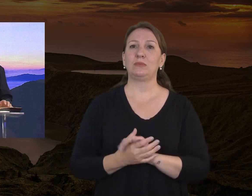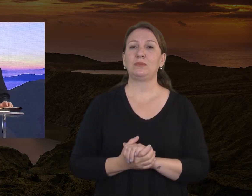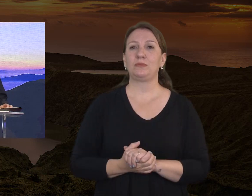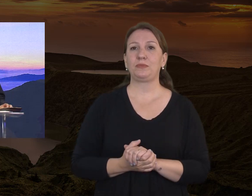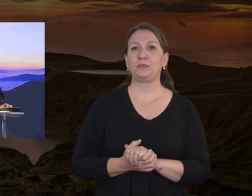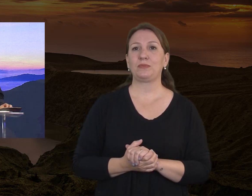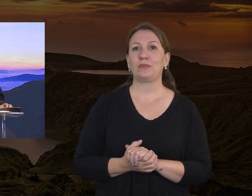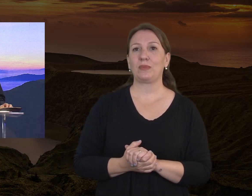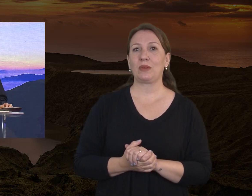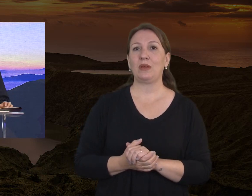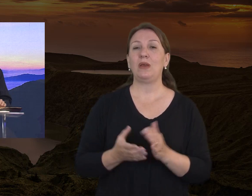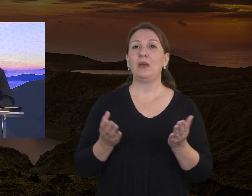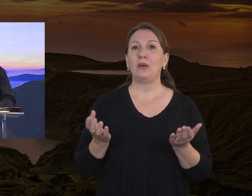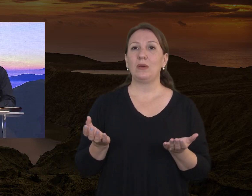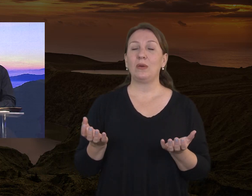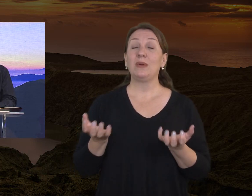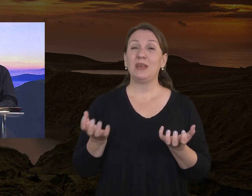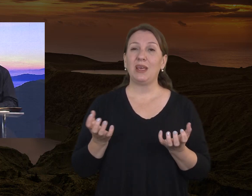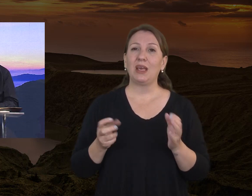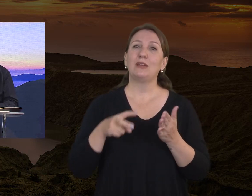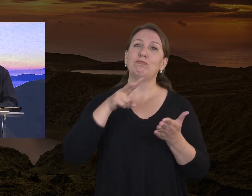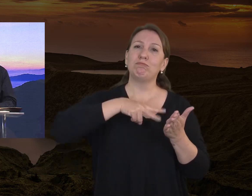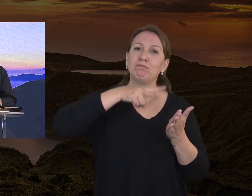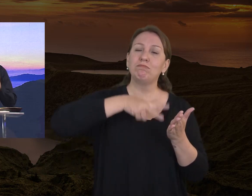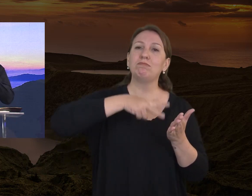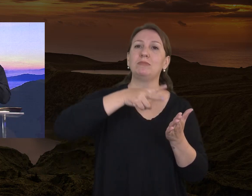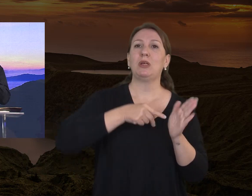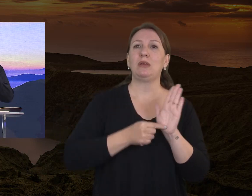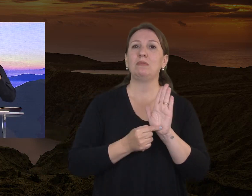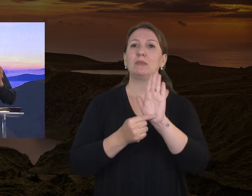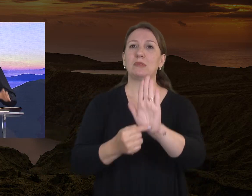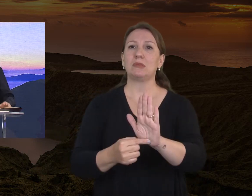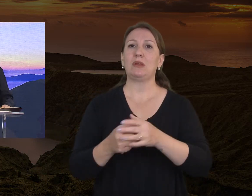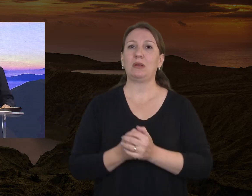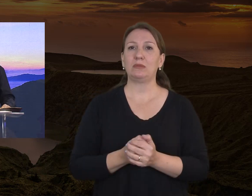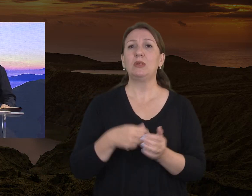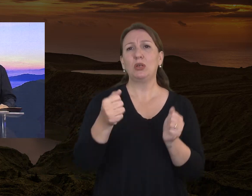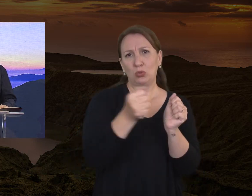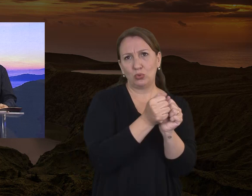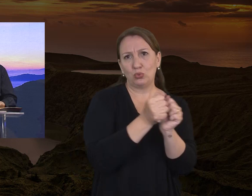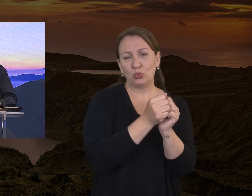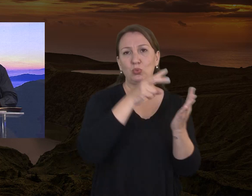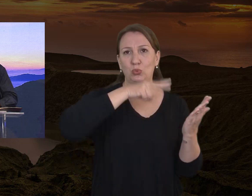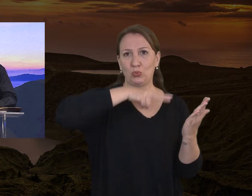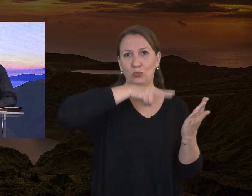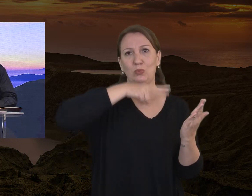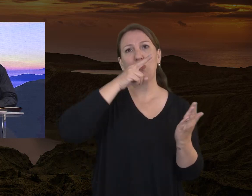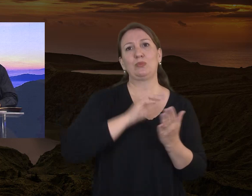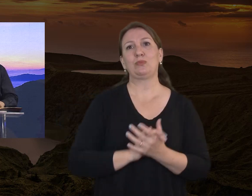que eu faço tanta questão de ler. Quem me acompanha, né,